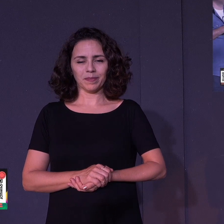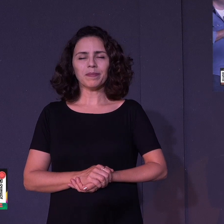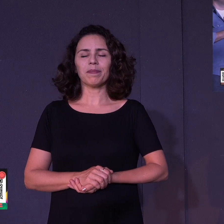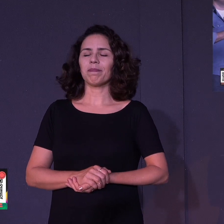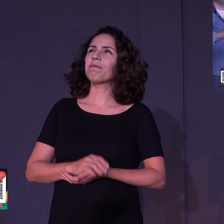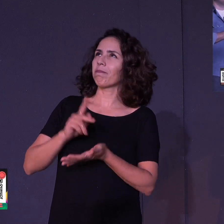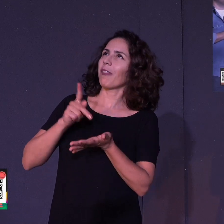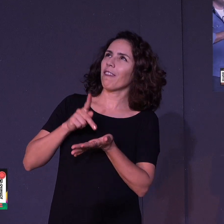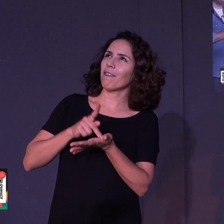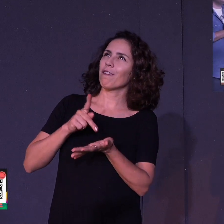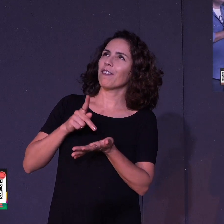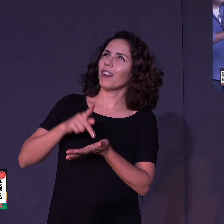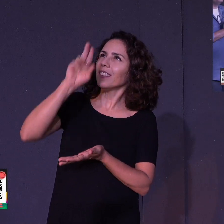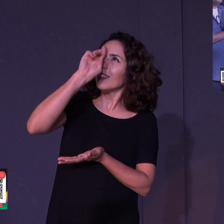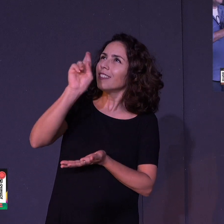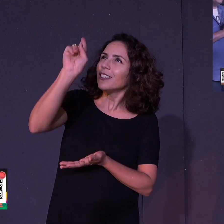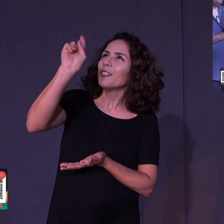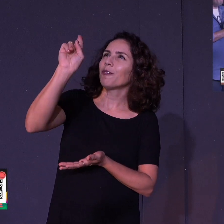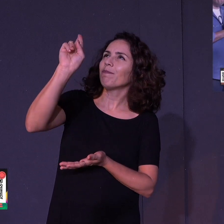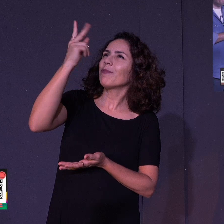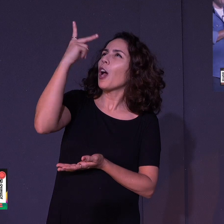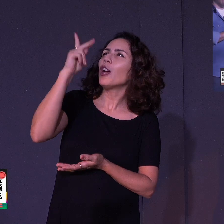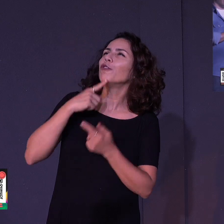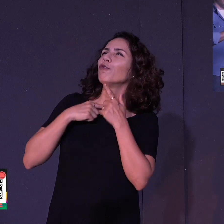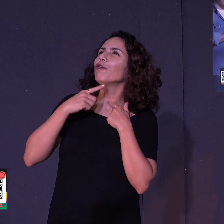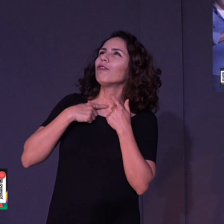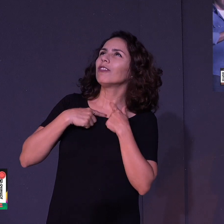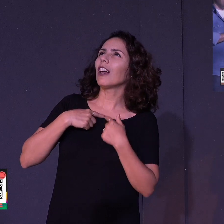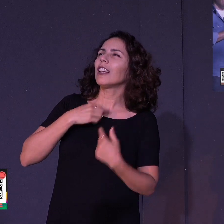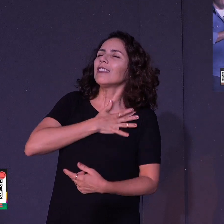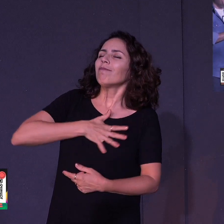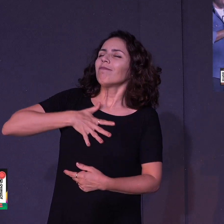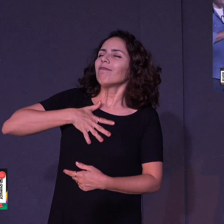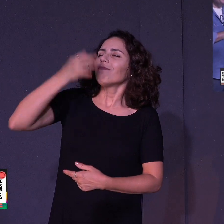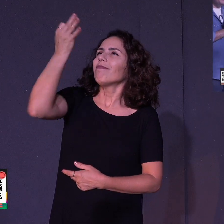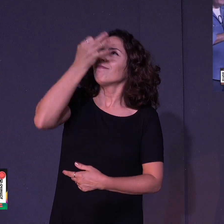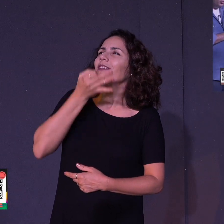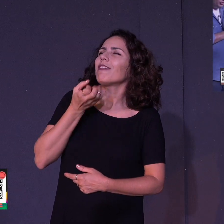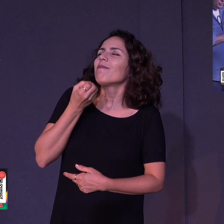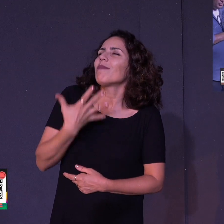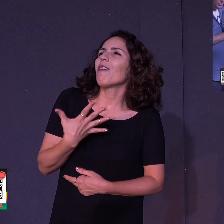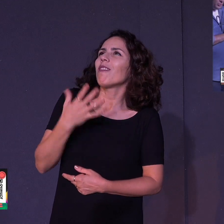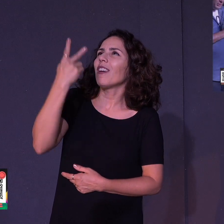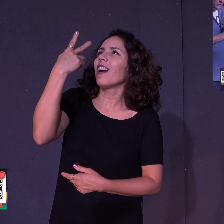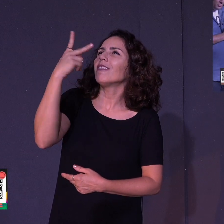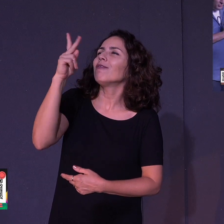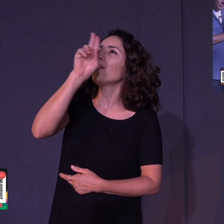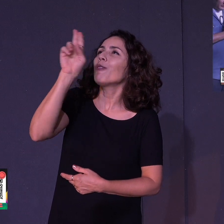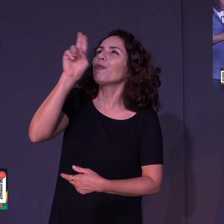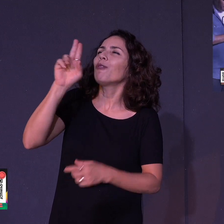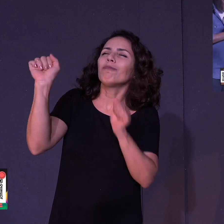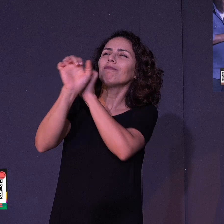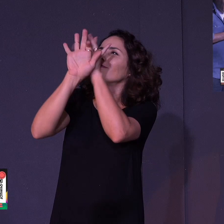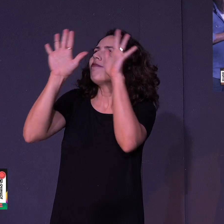Verdade, Senhor. É a Tua vontade que é boa, agradável e perfeita, ó Deus. É o Teu nome que é glorificado e exaltado dessa noite. É a